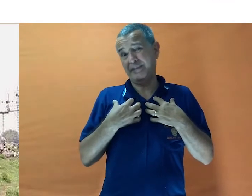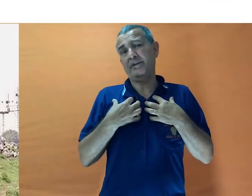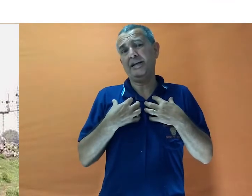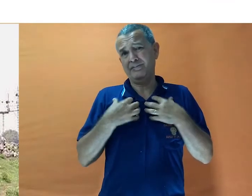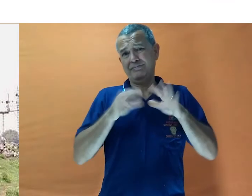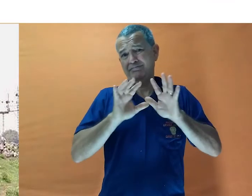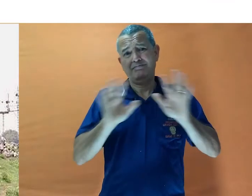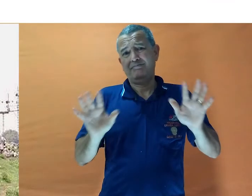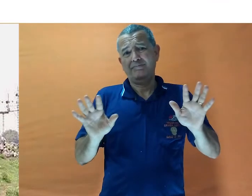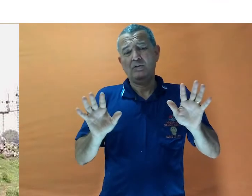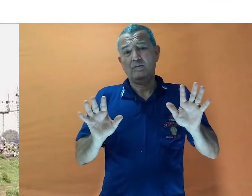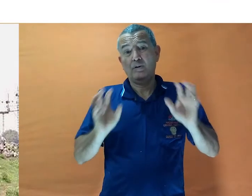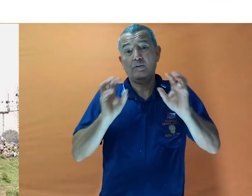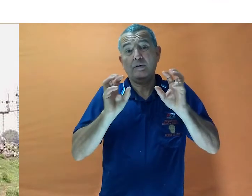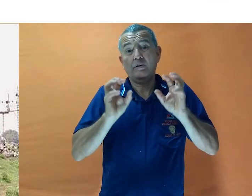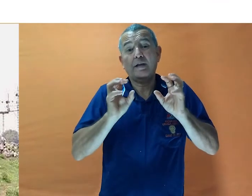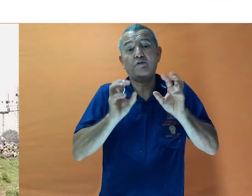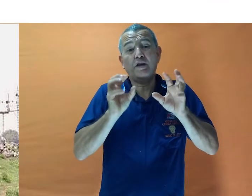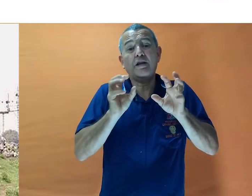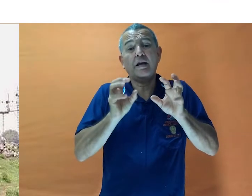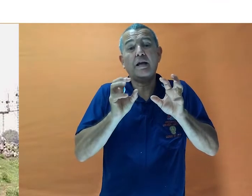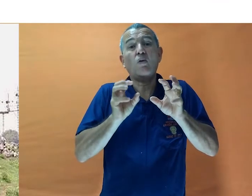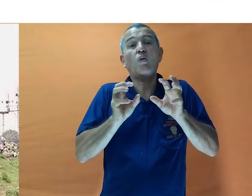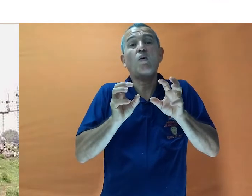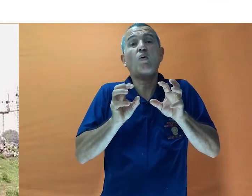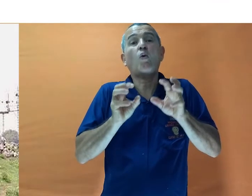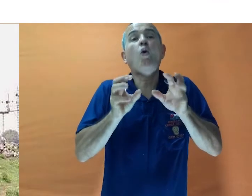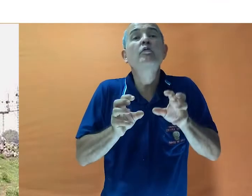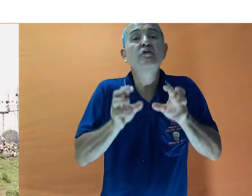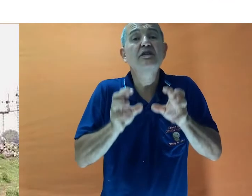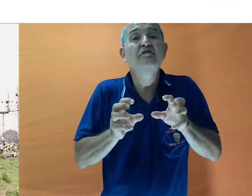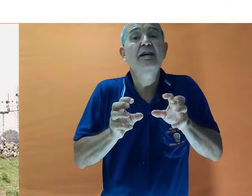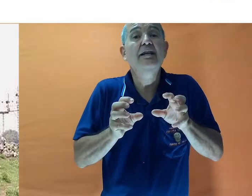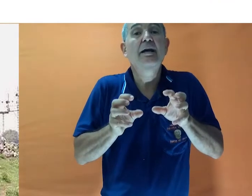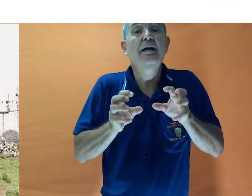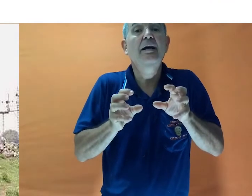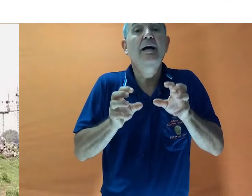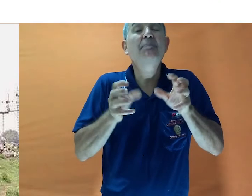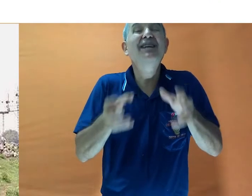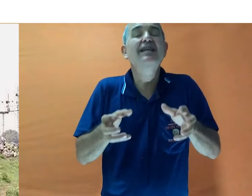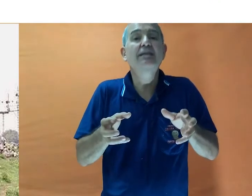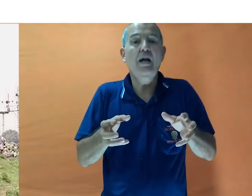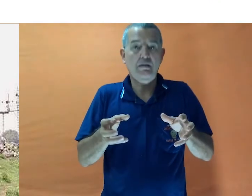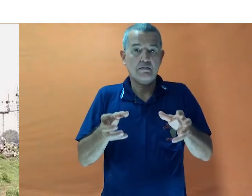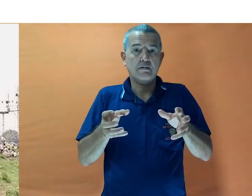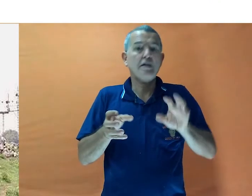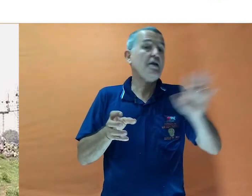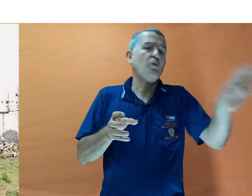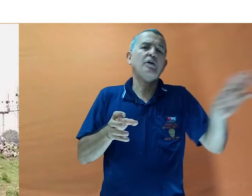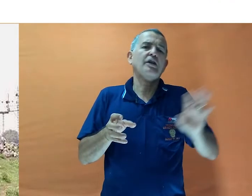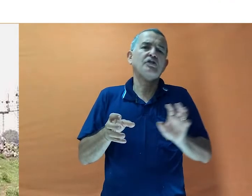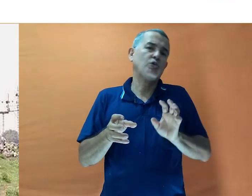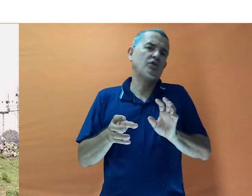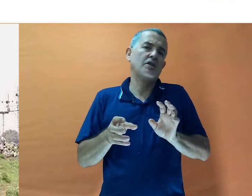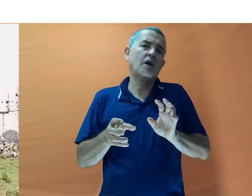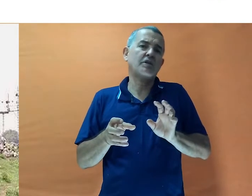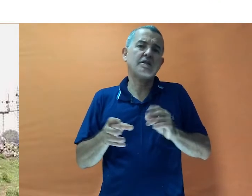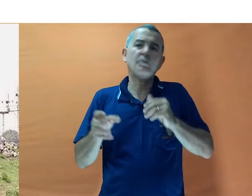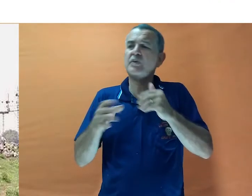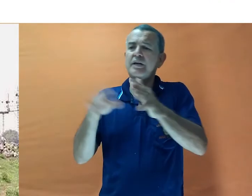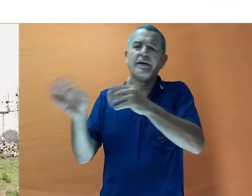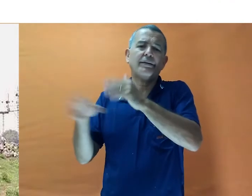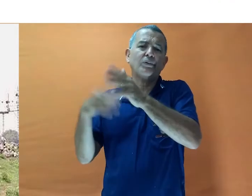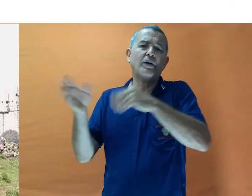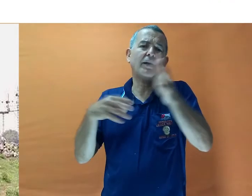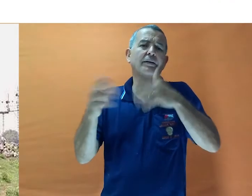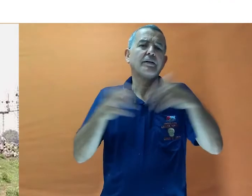proposta de trabalho. O que interfere é como você vai apresentar, e não a questão do sinal em si,